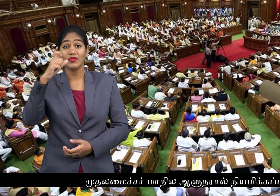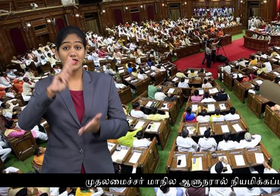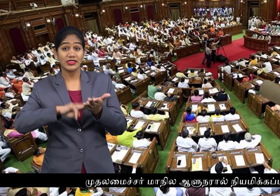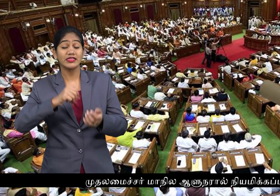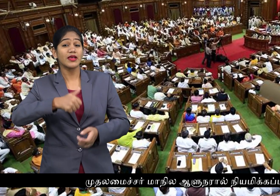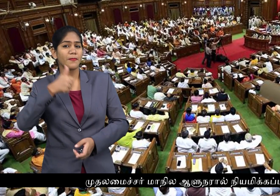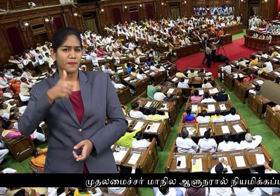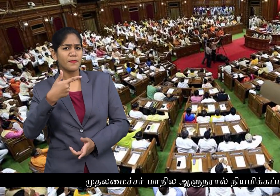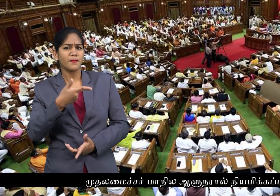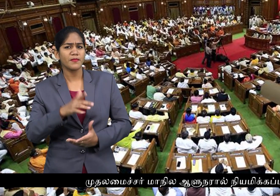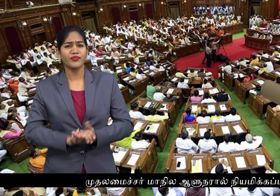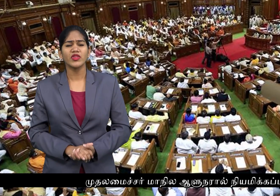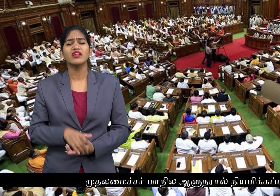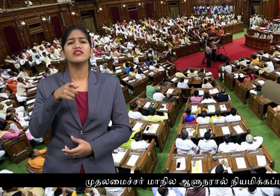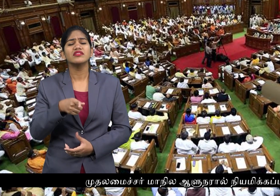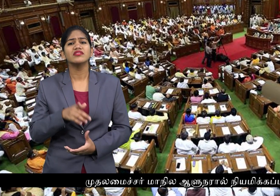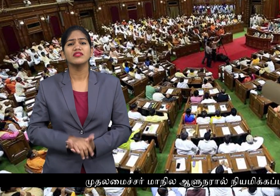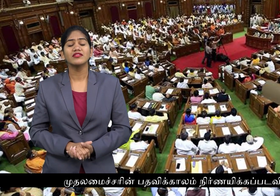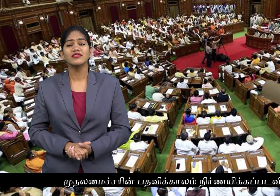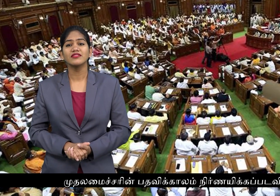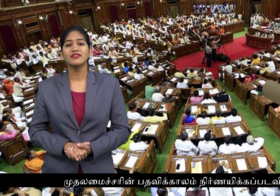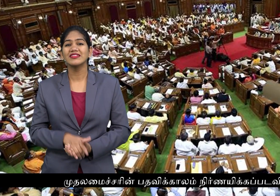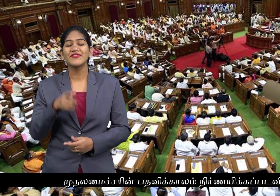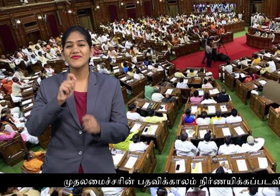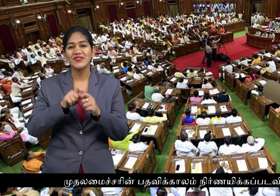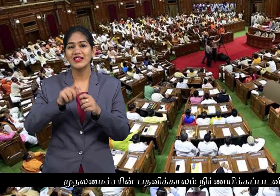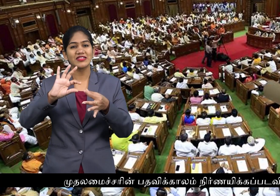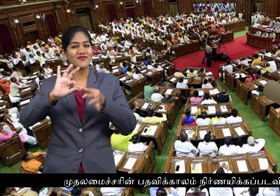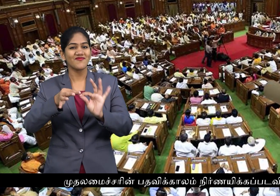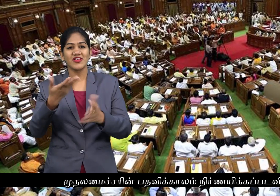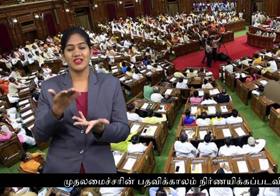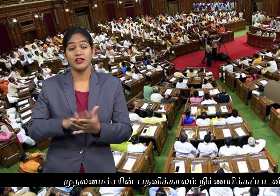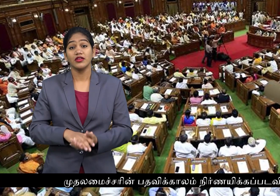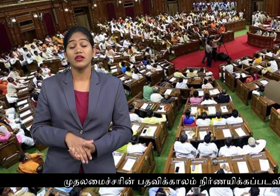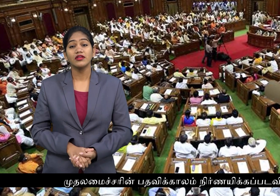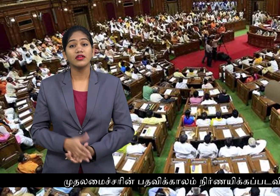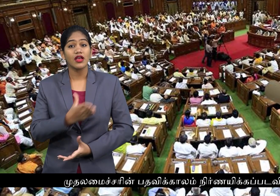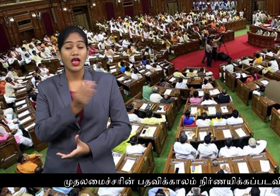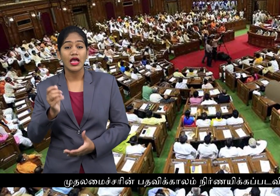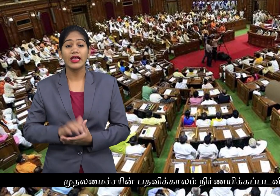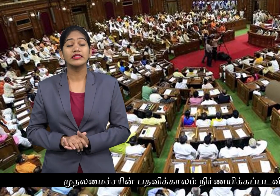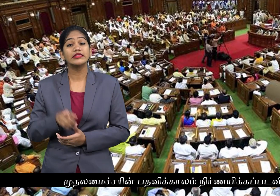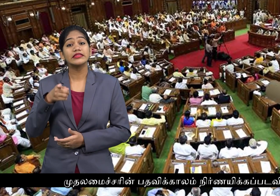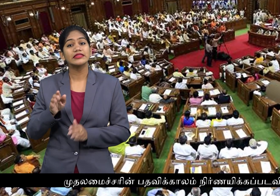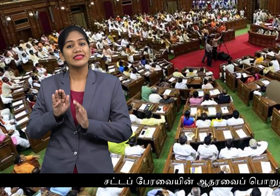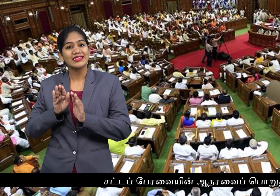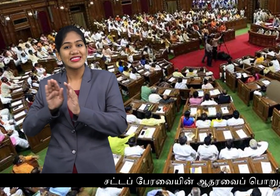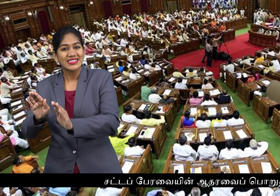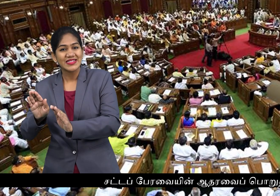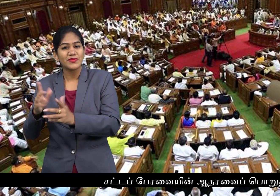முதலமைச்சர் மாநில ஆளுநரால் நியமிக்கப்படுகிறார். முதலமைச்சரின் பதவிக்காலம் நிர்ணயிக்கப்படவில்லை